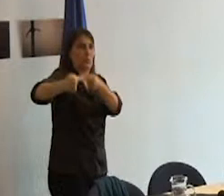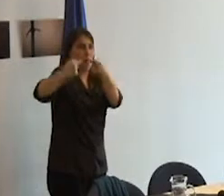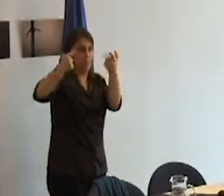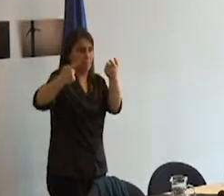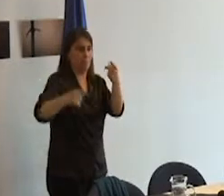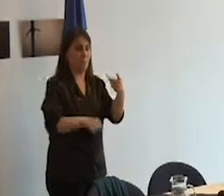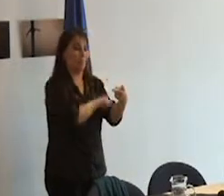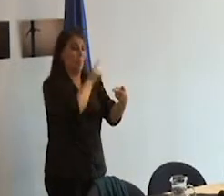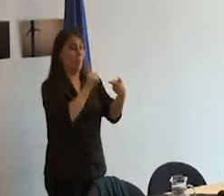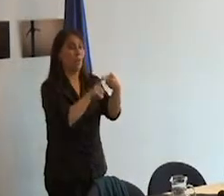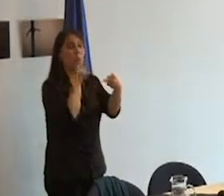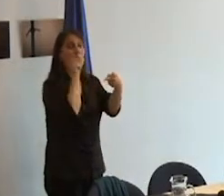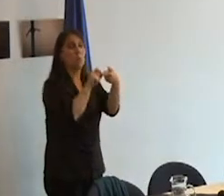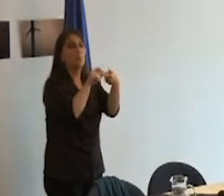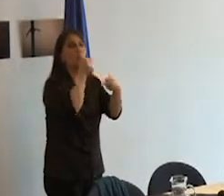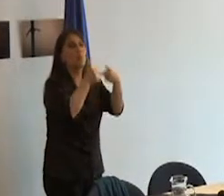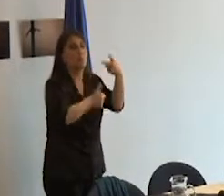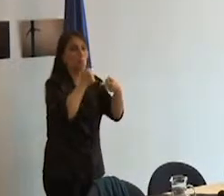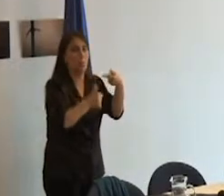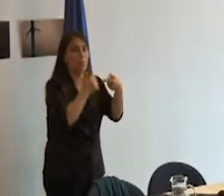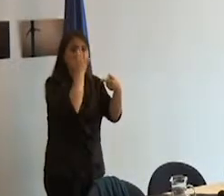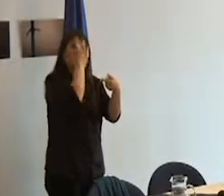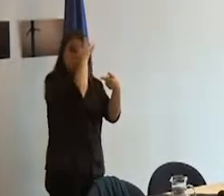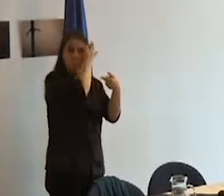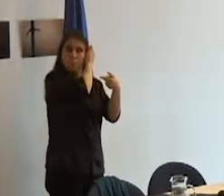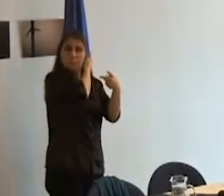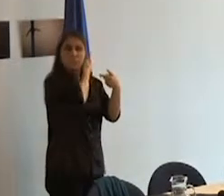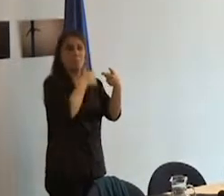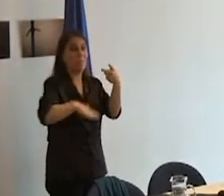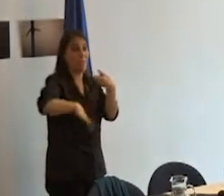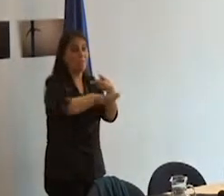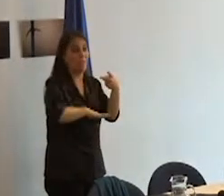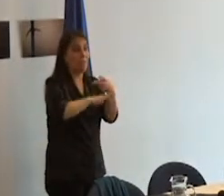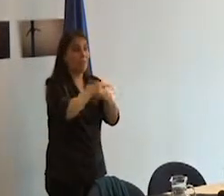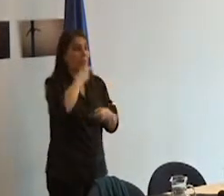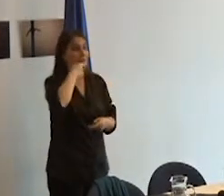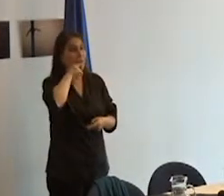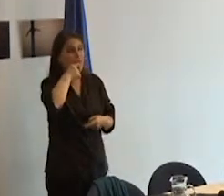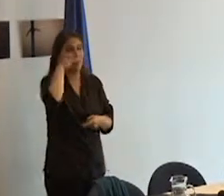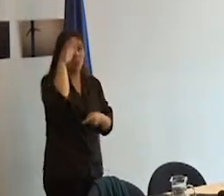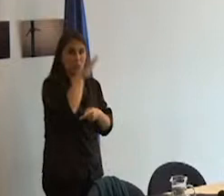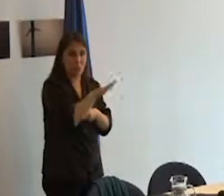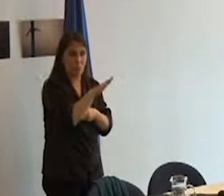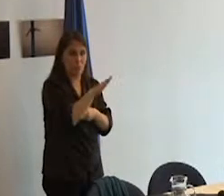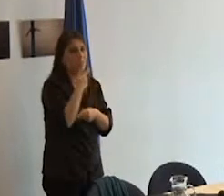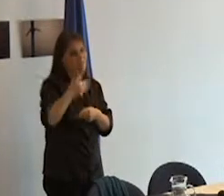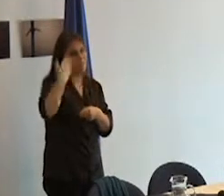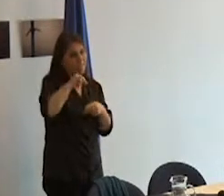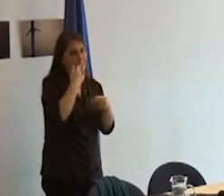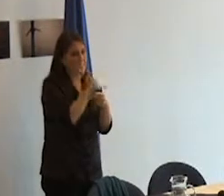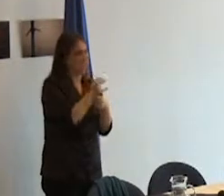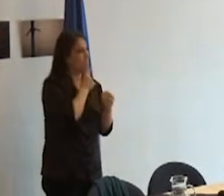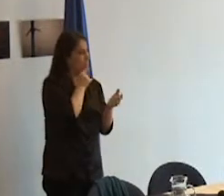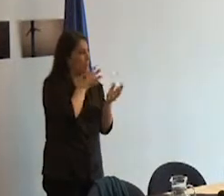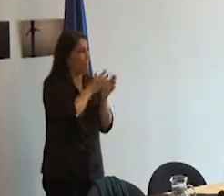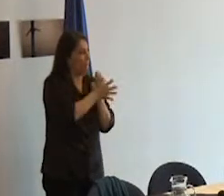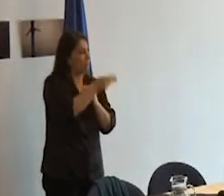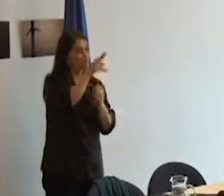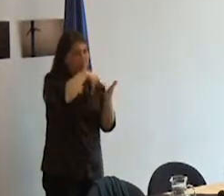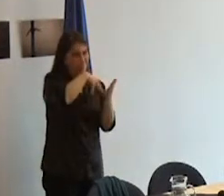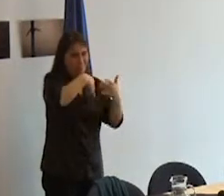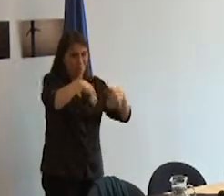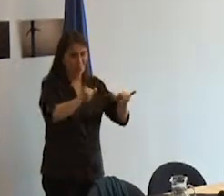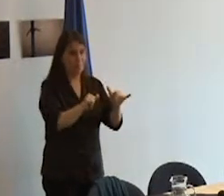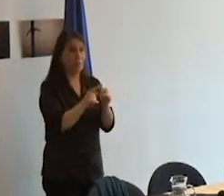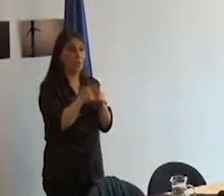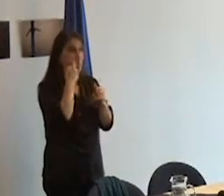segundo punto de tensión está determinado sobre la base del planteamiento de Foucault, que he mencionado varias veces y que sitúa